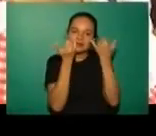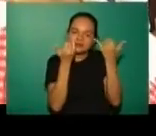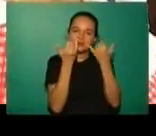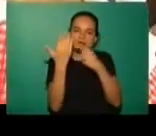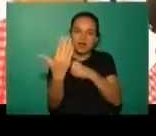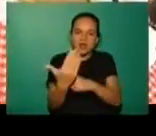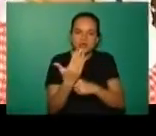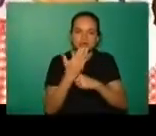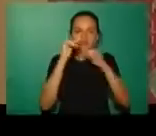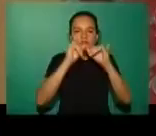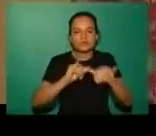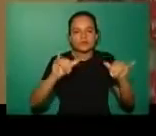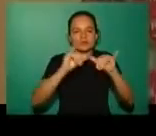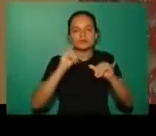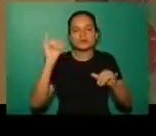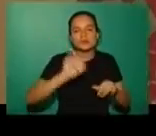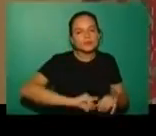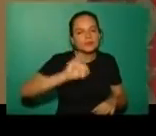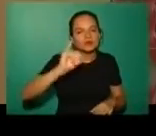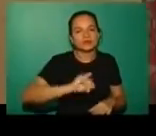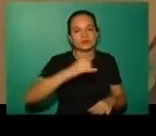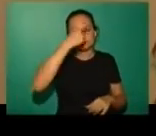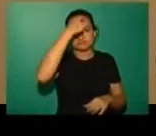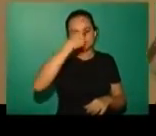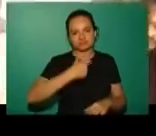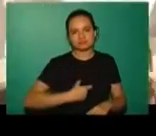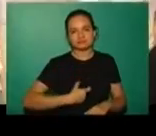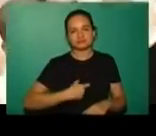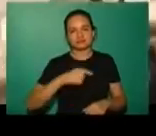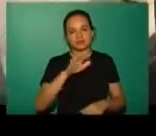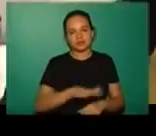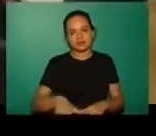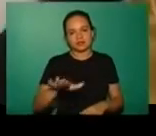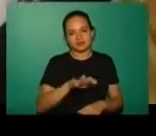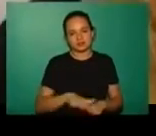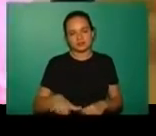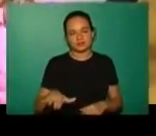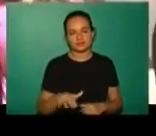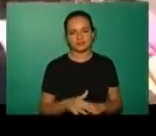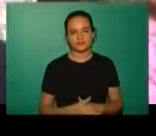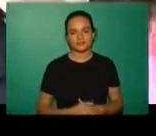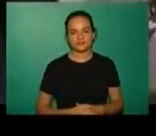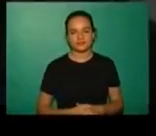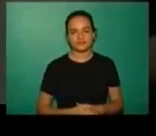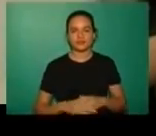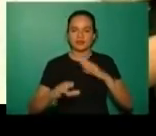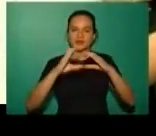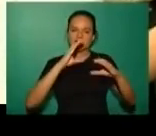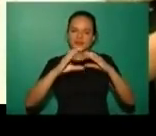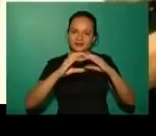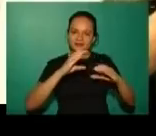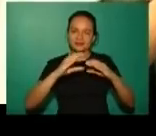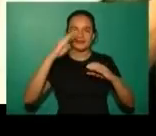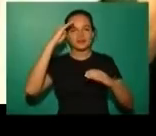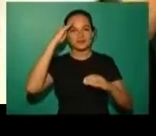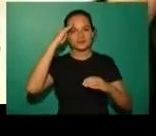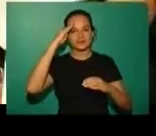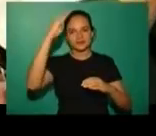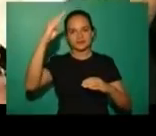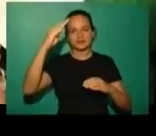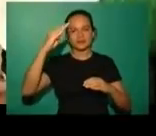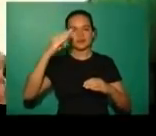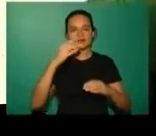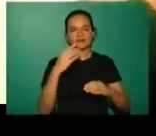trazem informações importantes do comportamento da criança. A comunicação